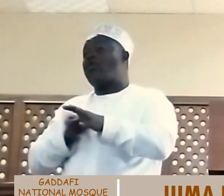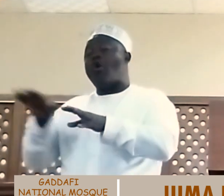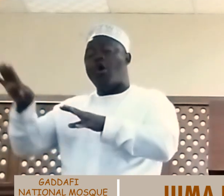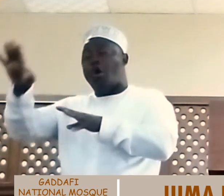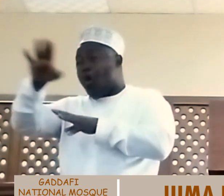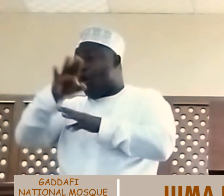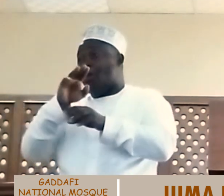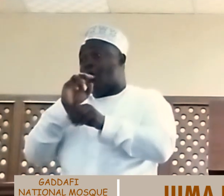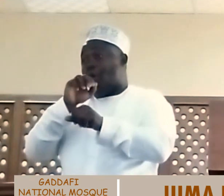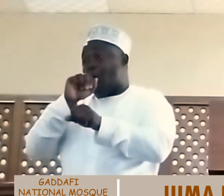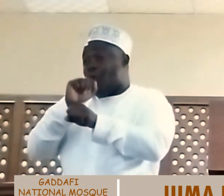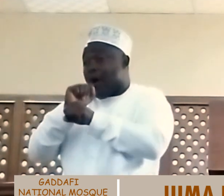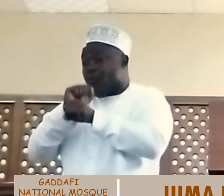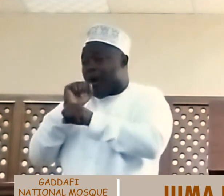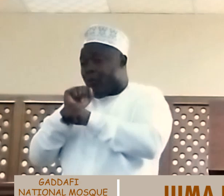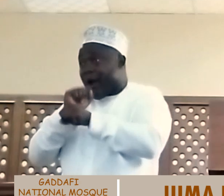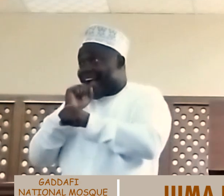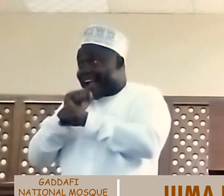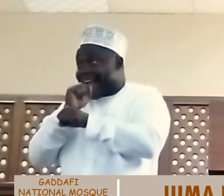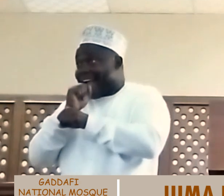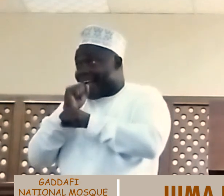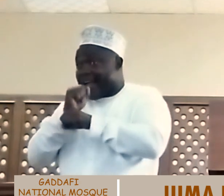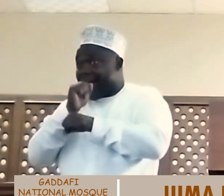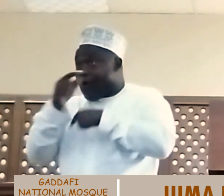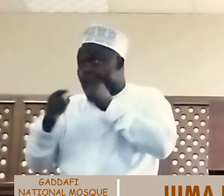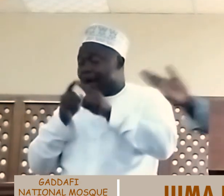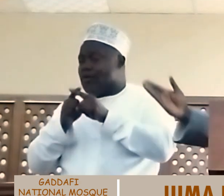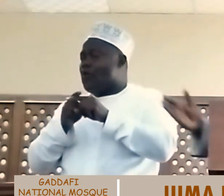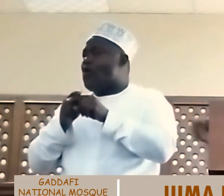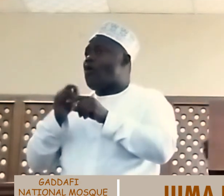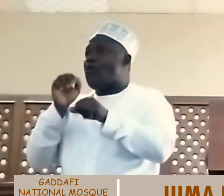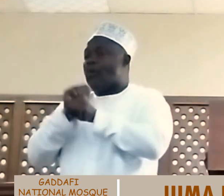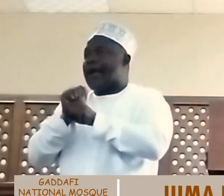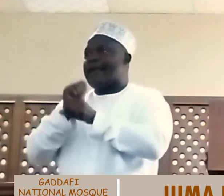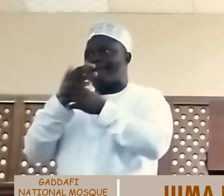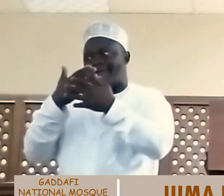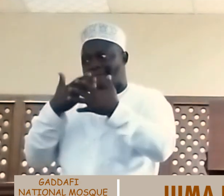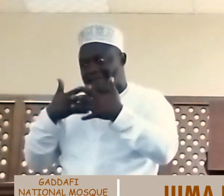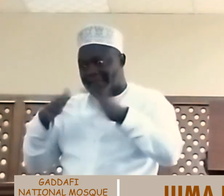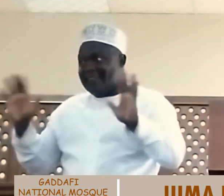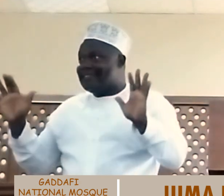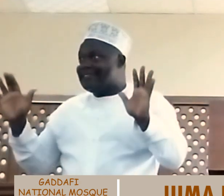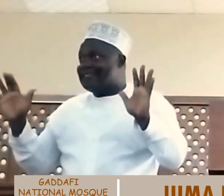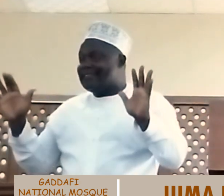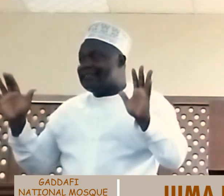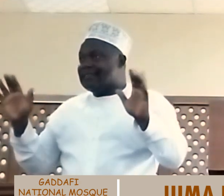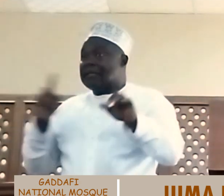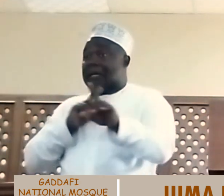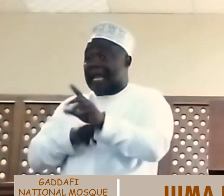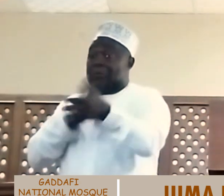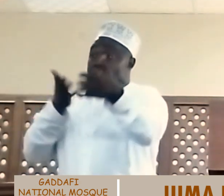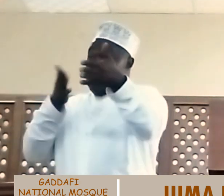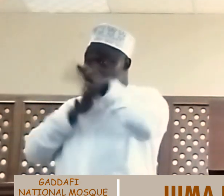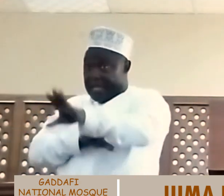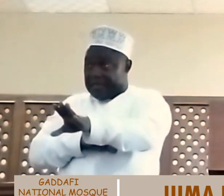emirimu gye gino emirungi gy'abadde akola gikutuka ne givaawo olw'okufa